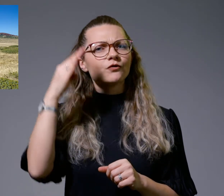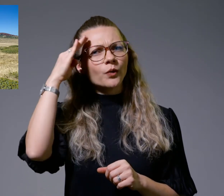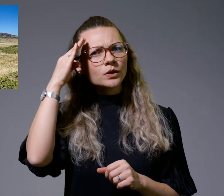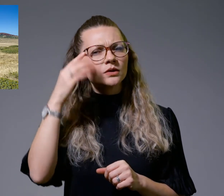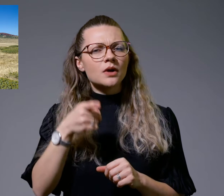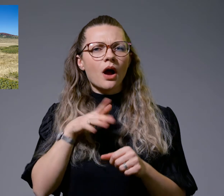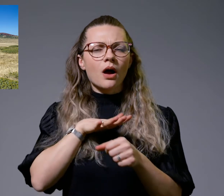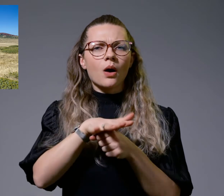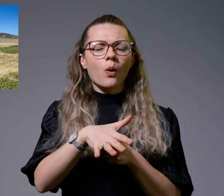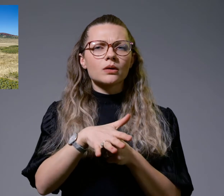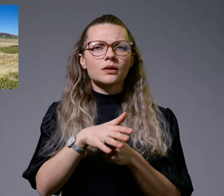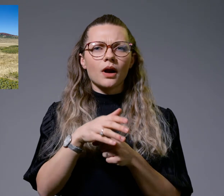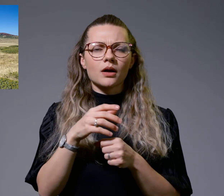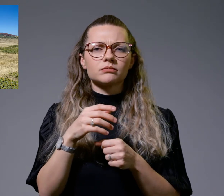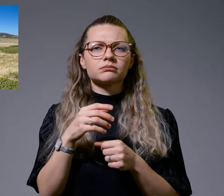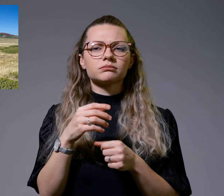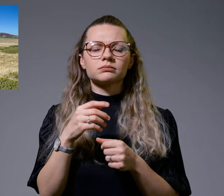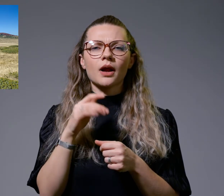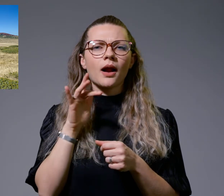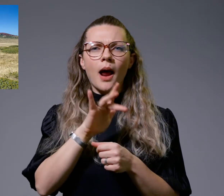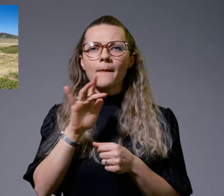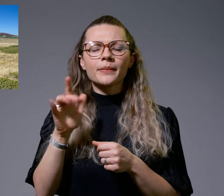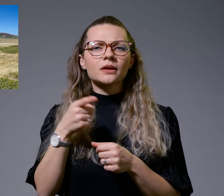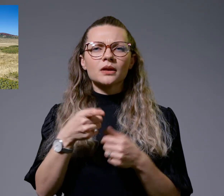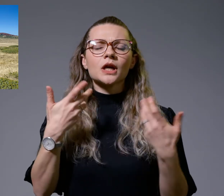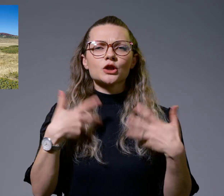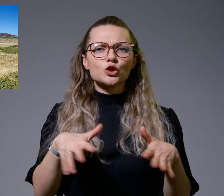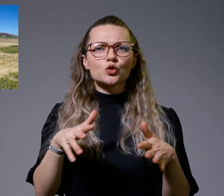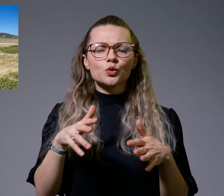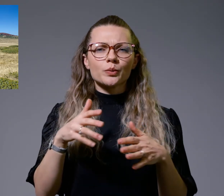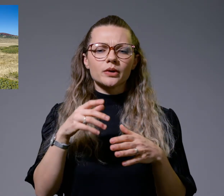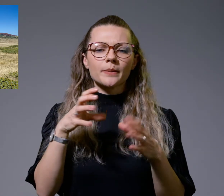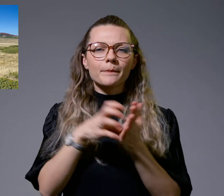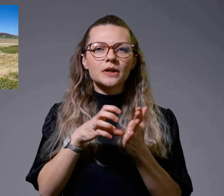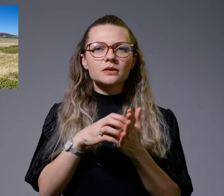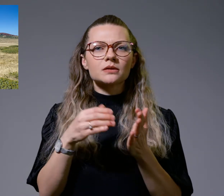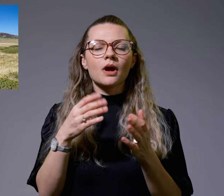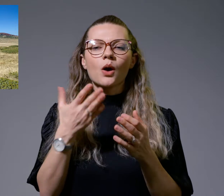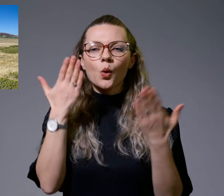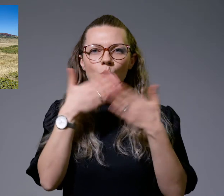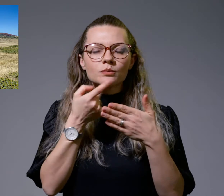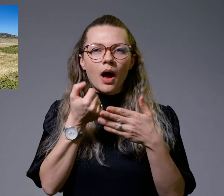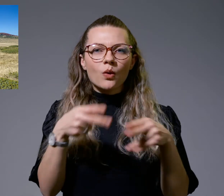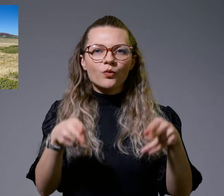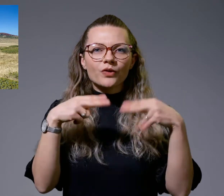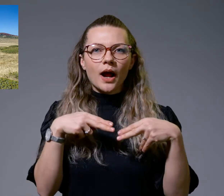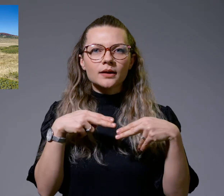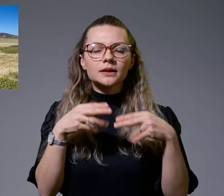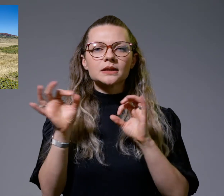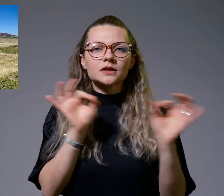се обидувала да ги поврати изгубените позиции, но со внесувањето на свежи сили од